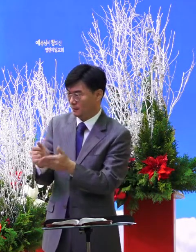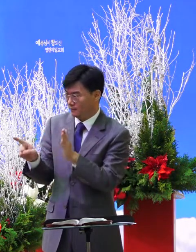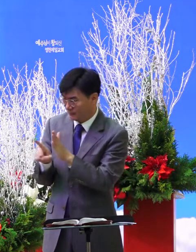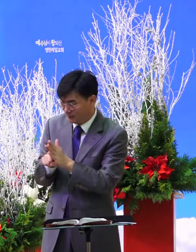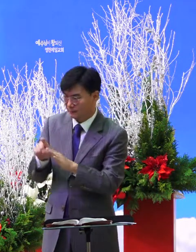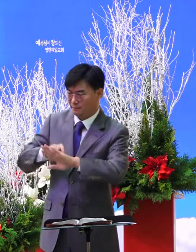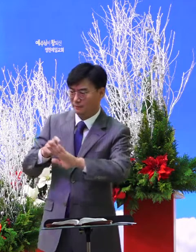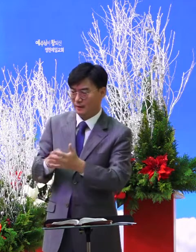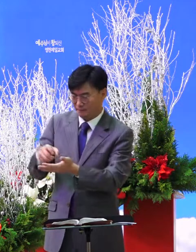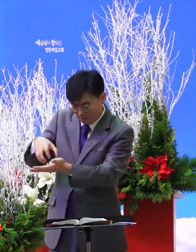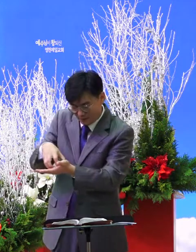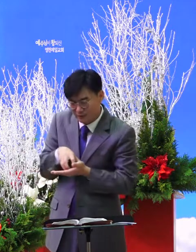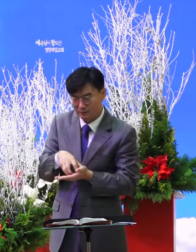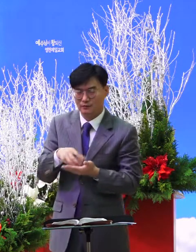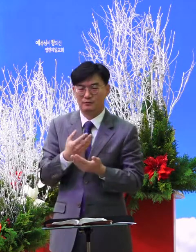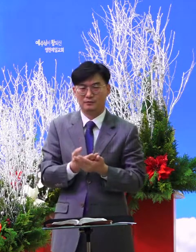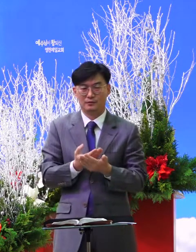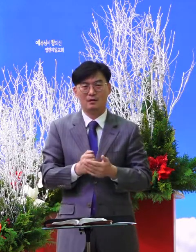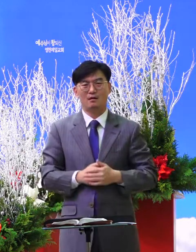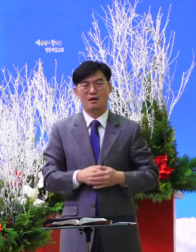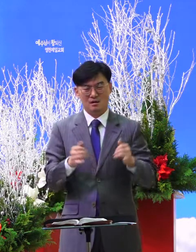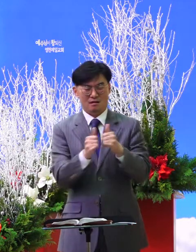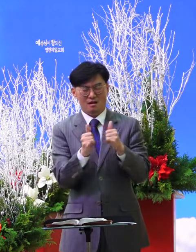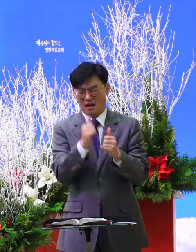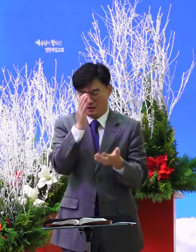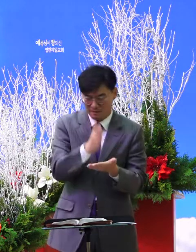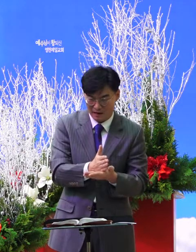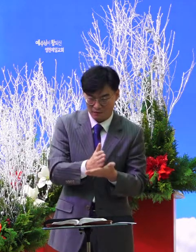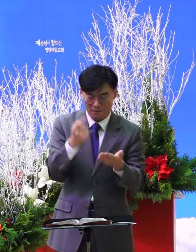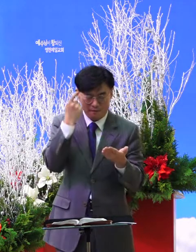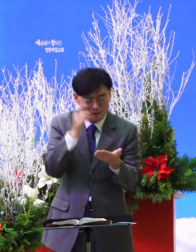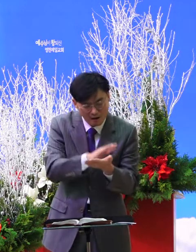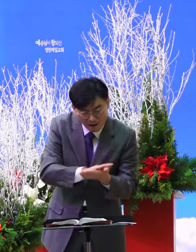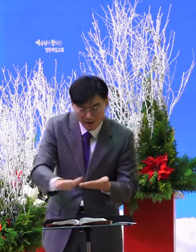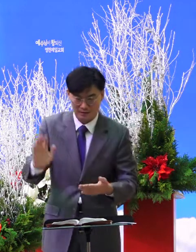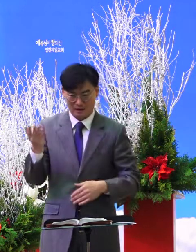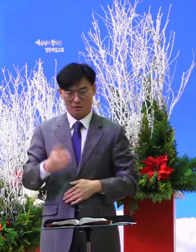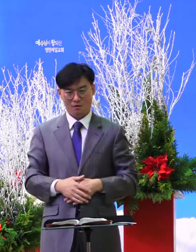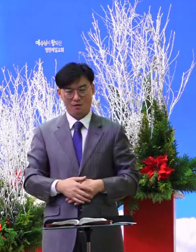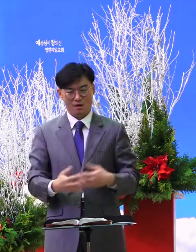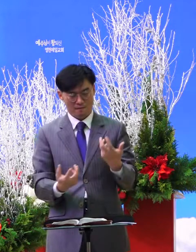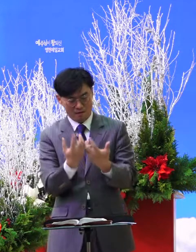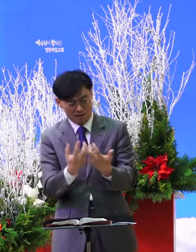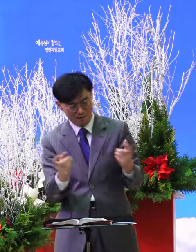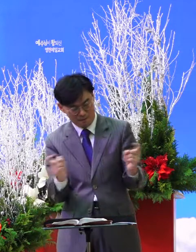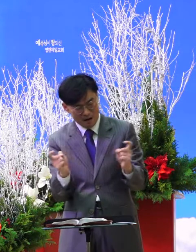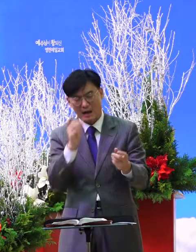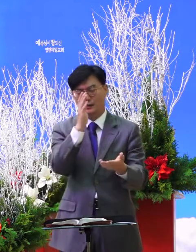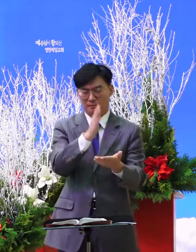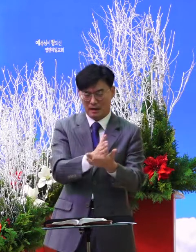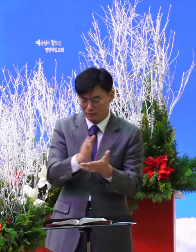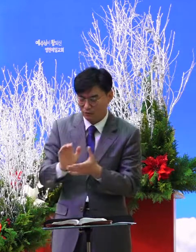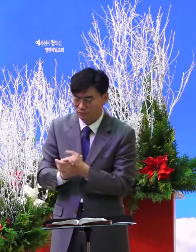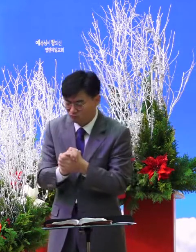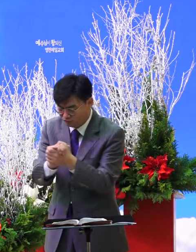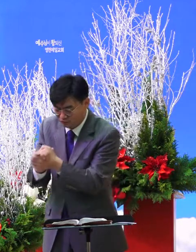화합이, 전쟁보다는 평화가, 세계 간의 갈등이나 조직 간의 분쟁보다는 시너지 효과가